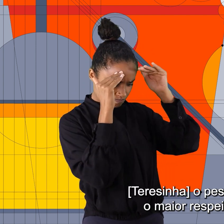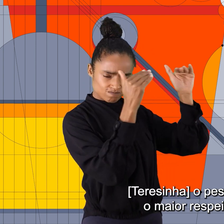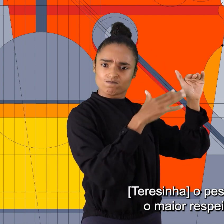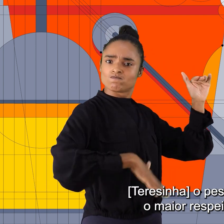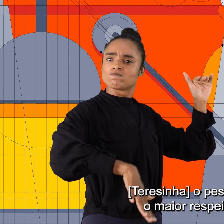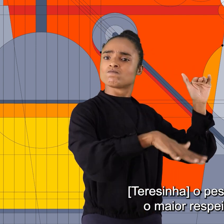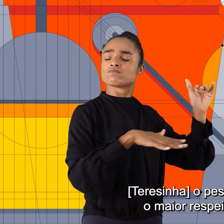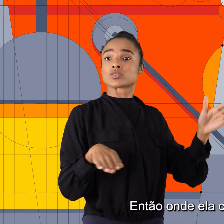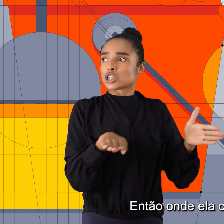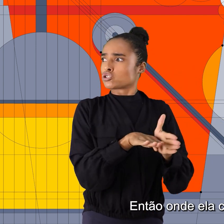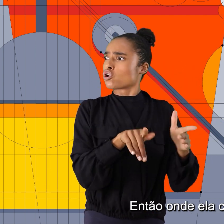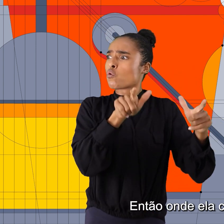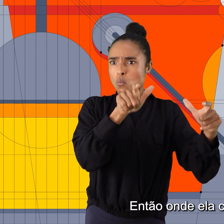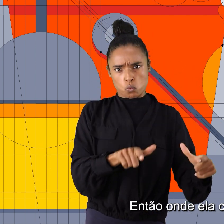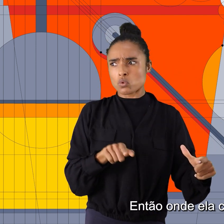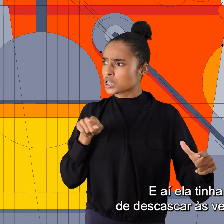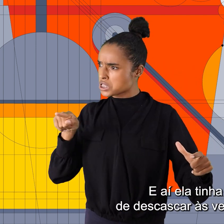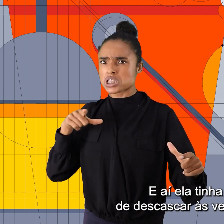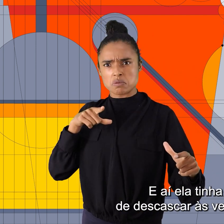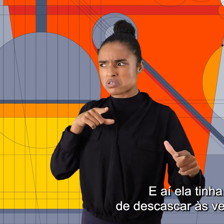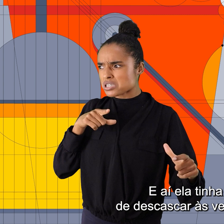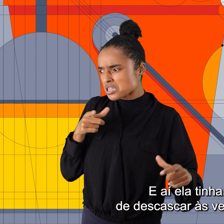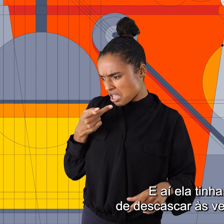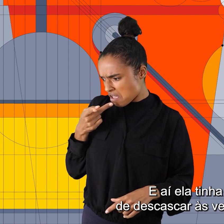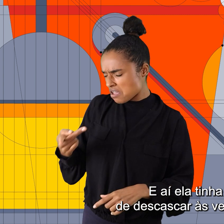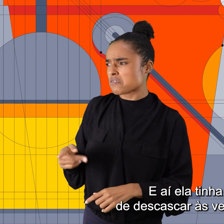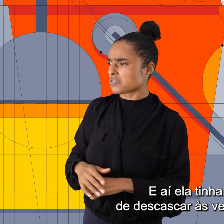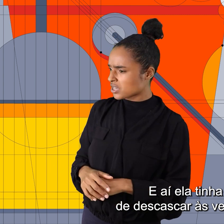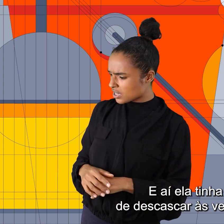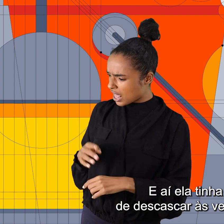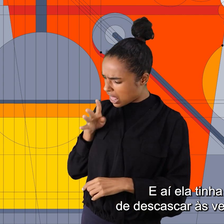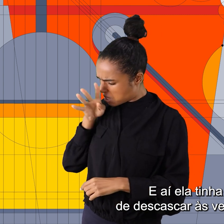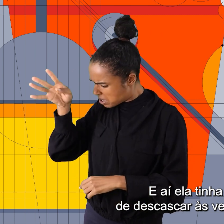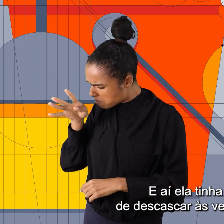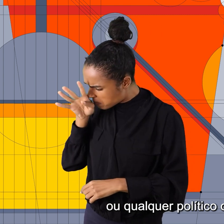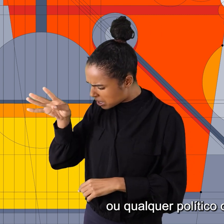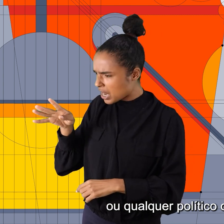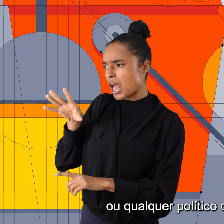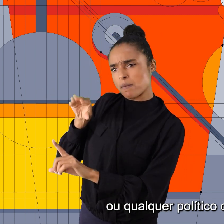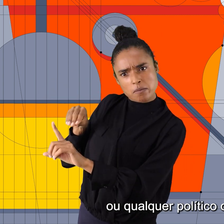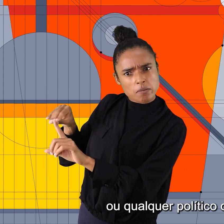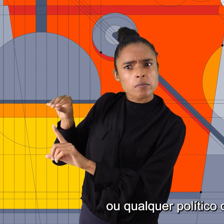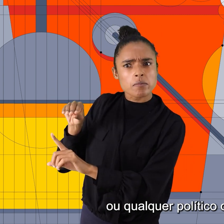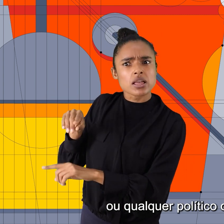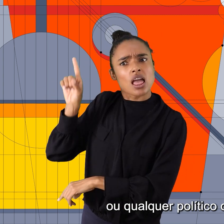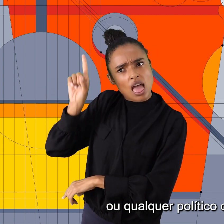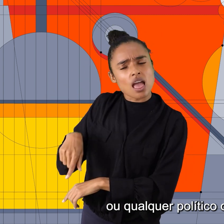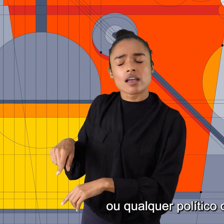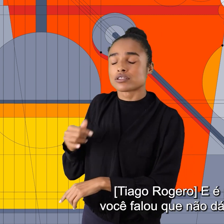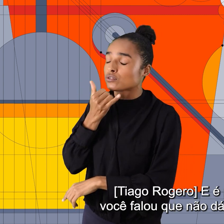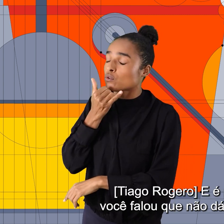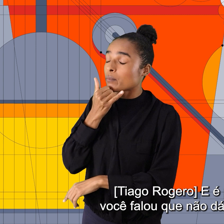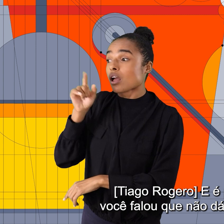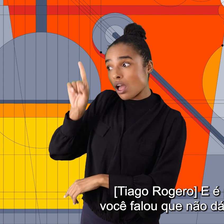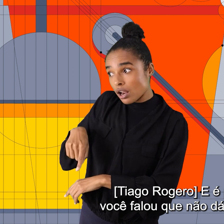pessoal tinha o maior respeito, né? Então, onde ela chegava, e aí ela tinha moral de descascar, às vezes, a gente, ou qualquer político, é onde ela